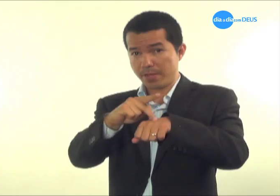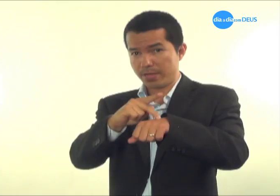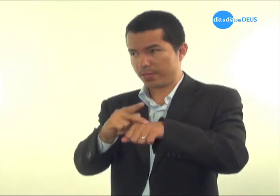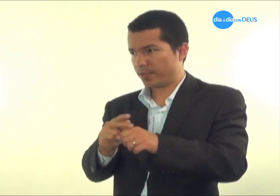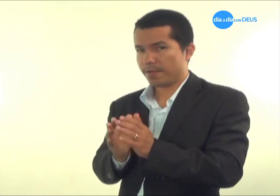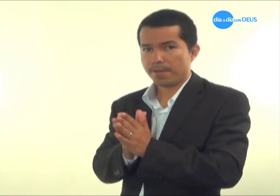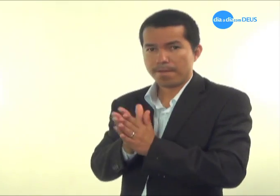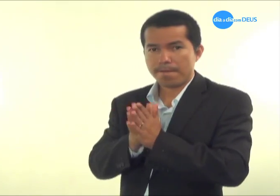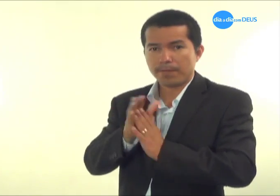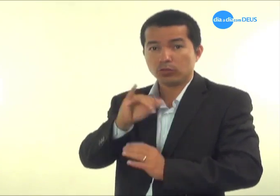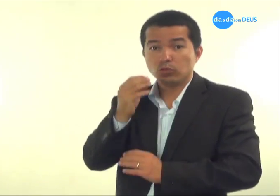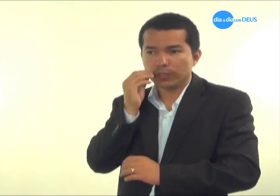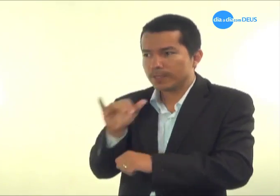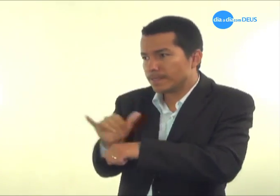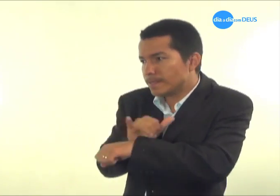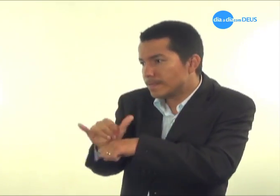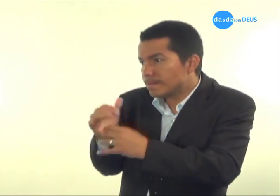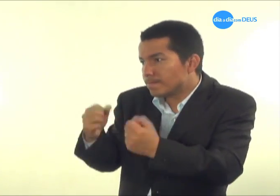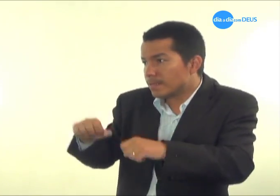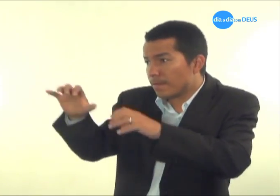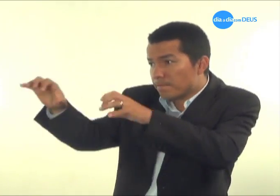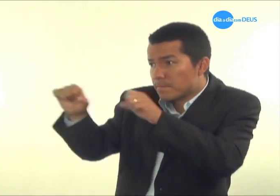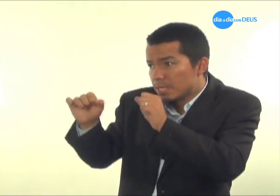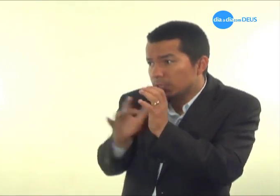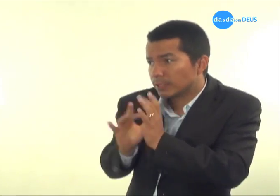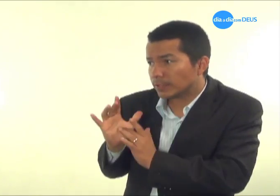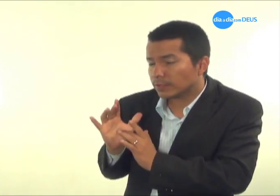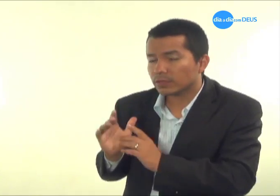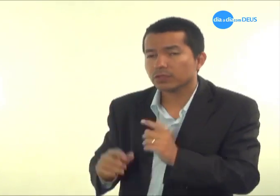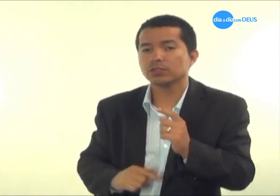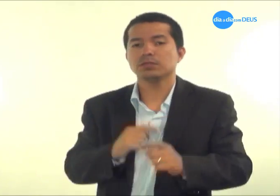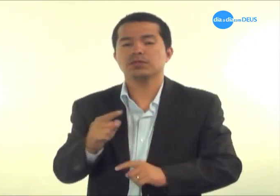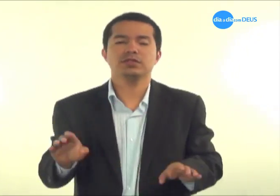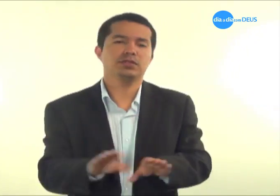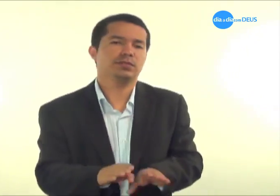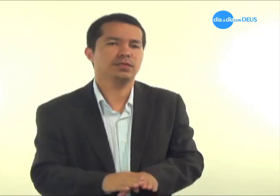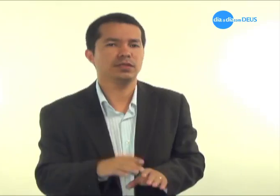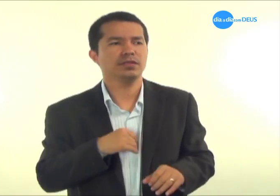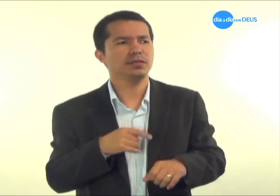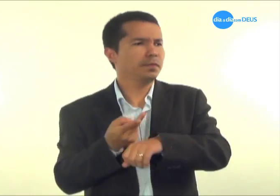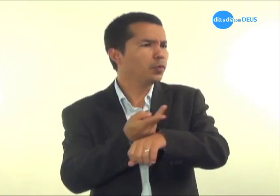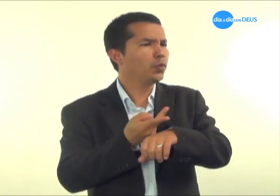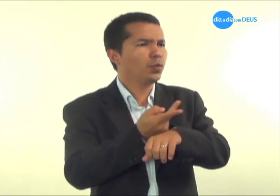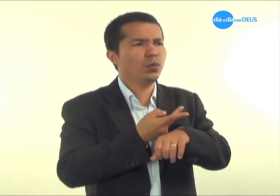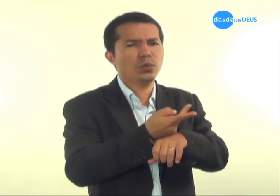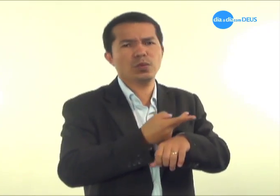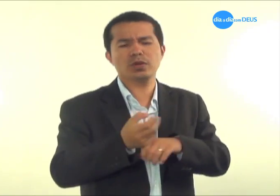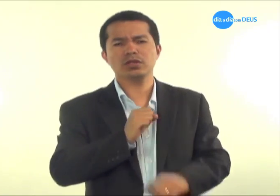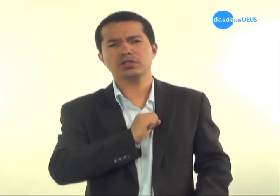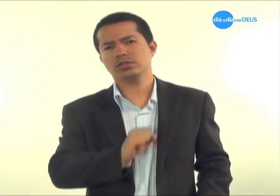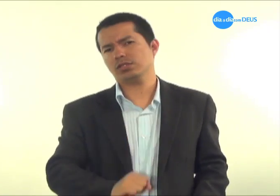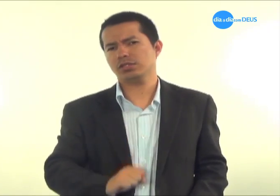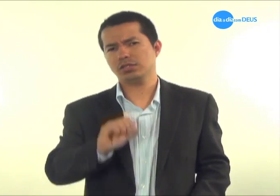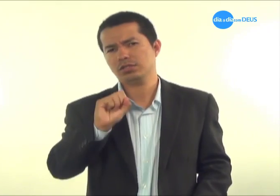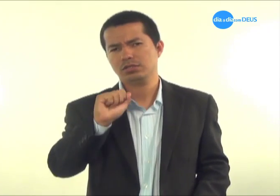então buscava a oportunidade para o entregar. E ele vai procurar depois os sacerdotes do templo e diz